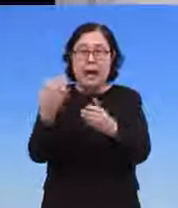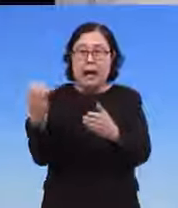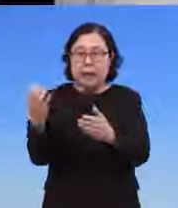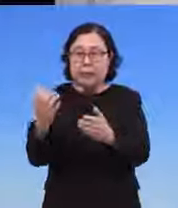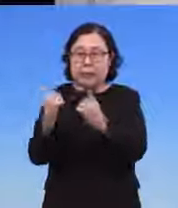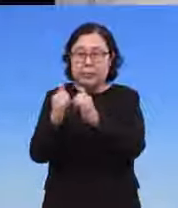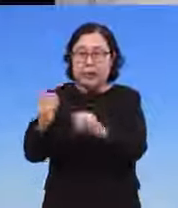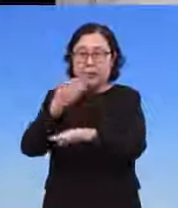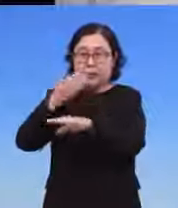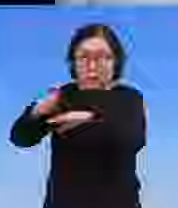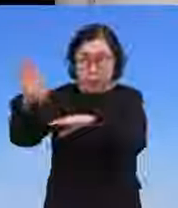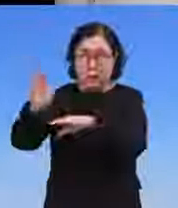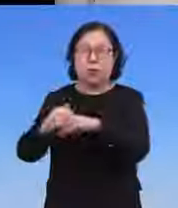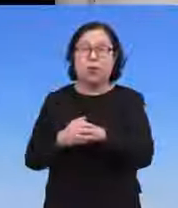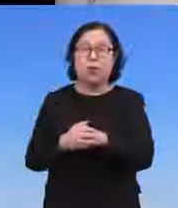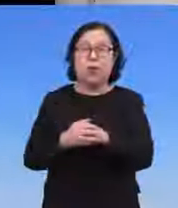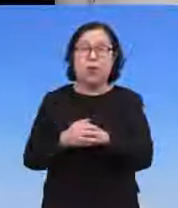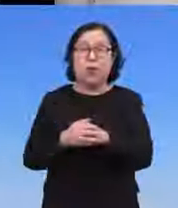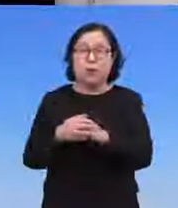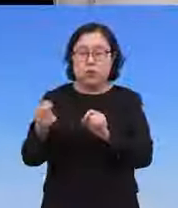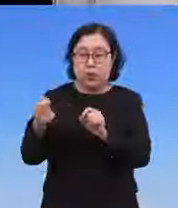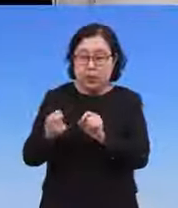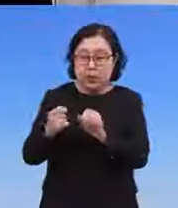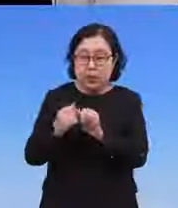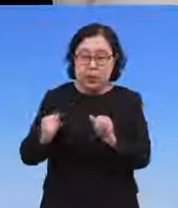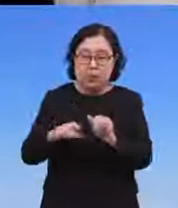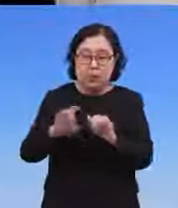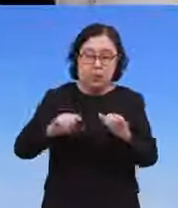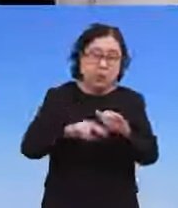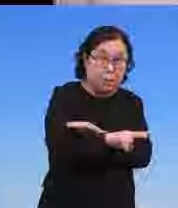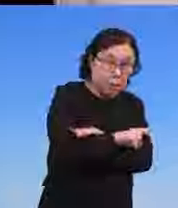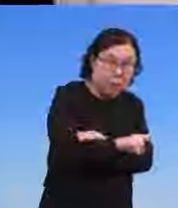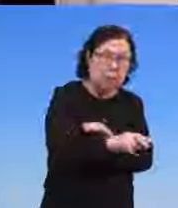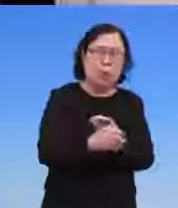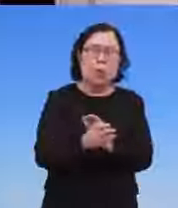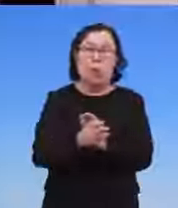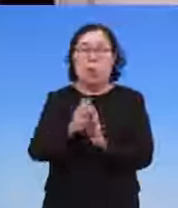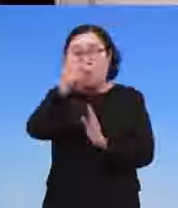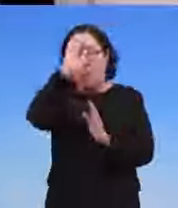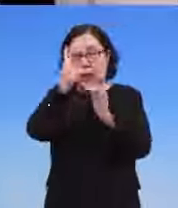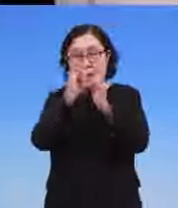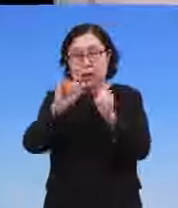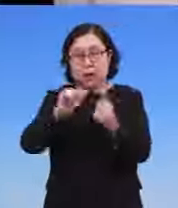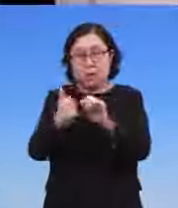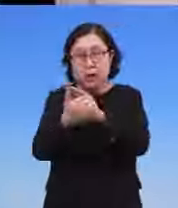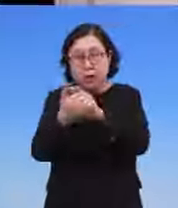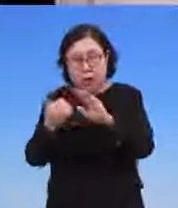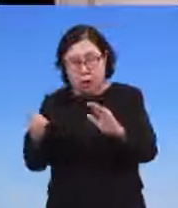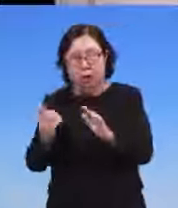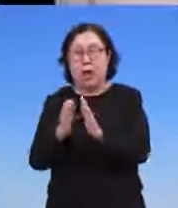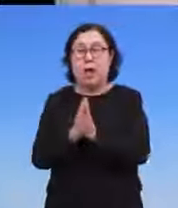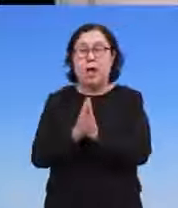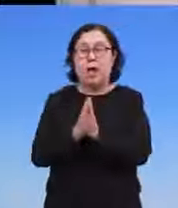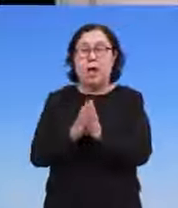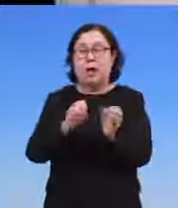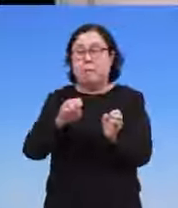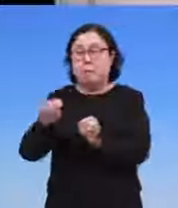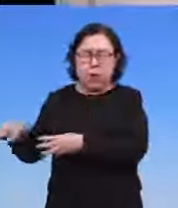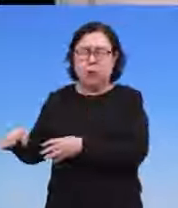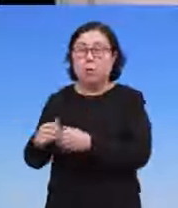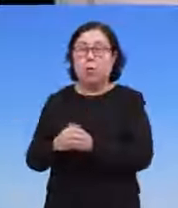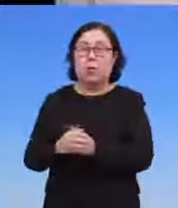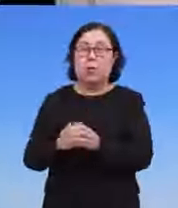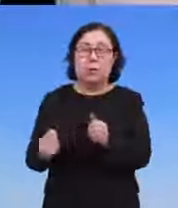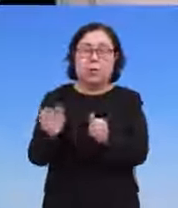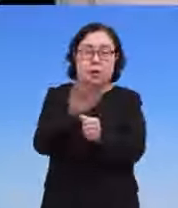내쫓았고 가장 가까운 자부터 도망쳤으며 병자가 죽기도 전에 거리에 내다버리고 매장하지 않는